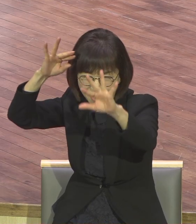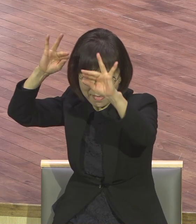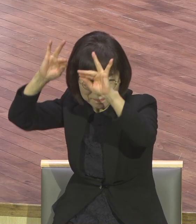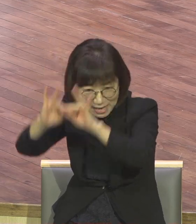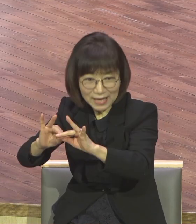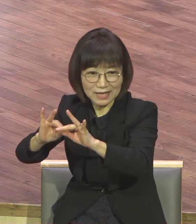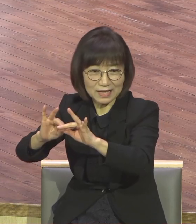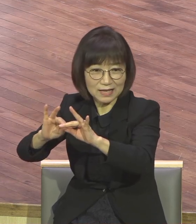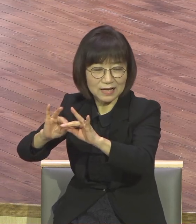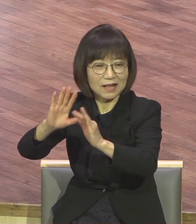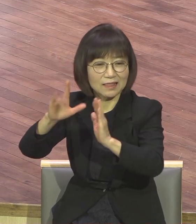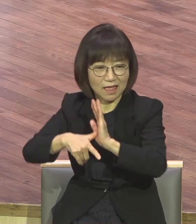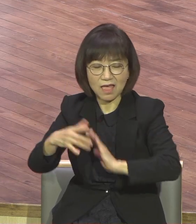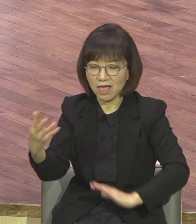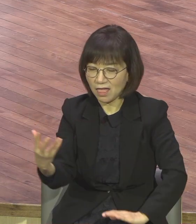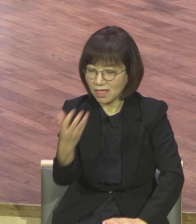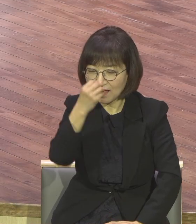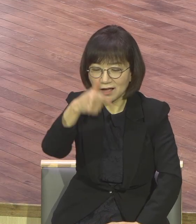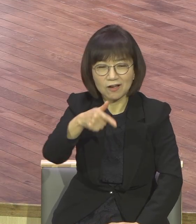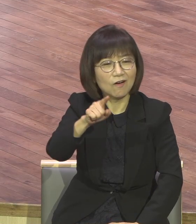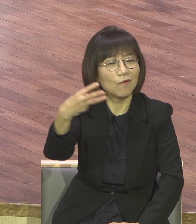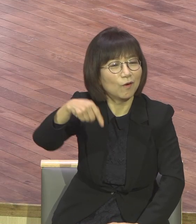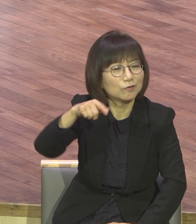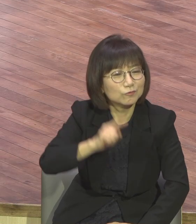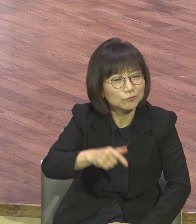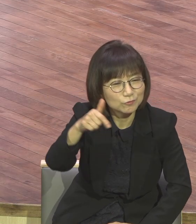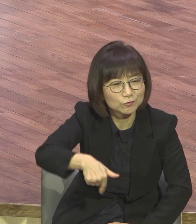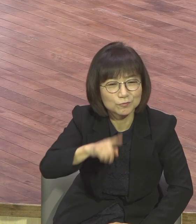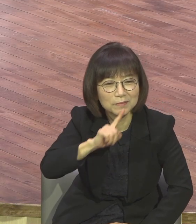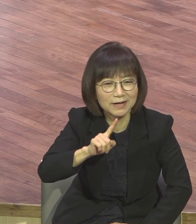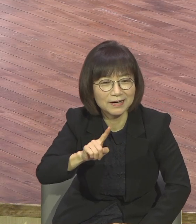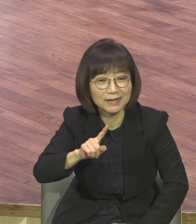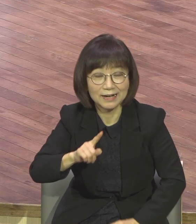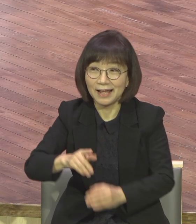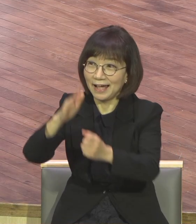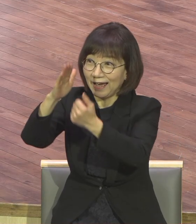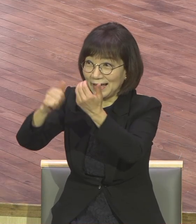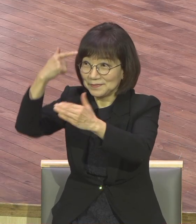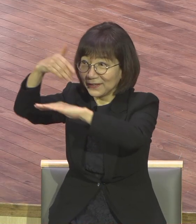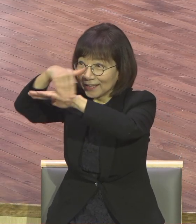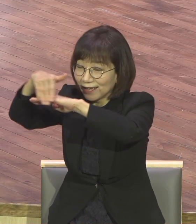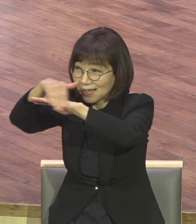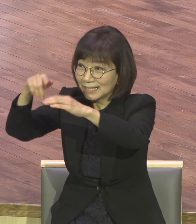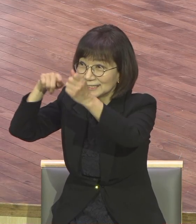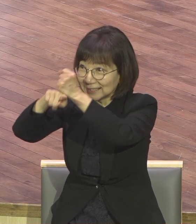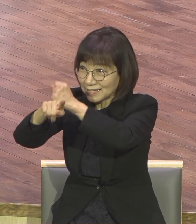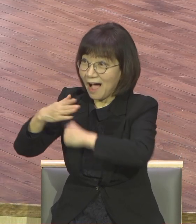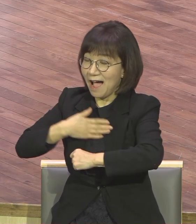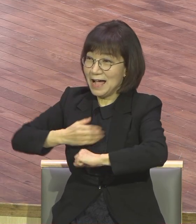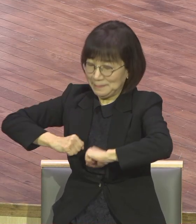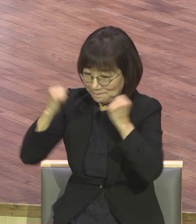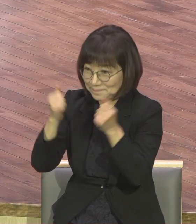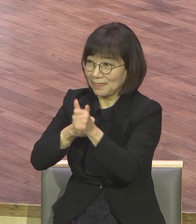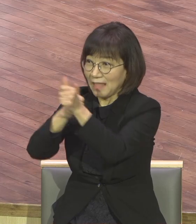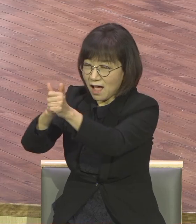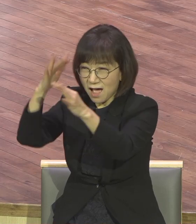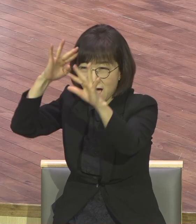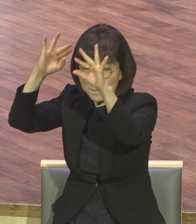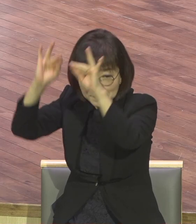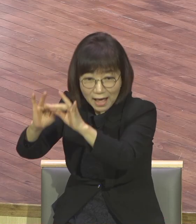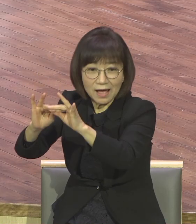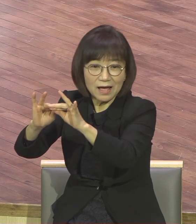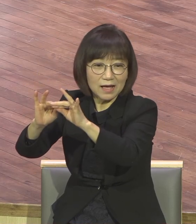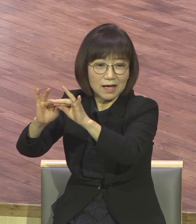맞추어진 것을 거룩이라 그래요. 하나님의 뜻에 하나님의 계획에 내 인생을 방향 맞추고 언약의 흐름 속에 쫙 같이